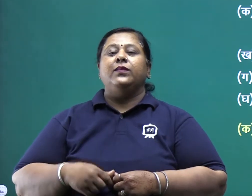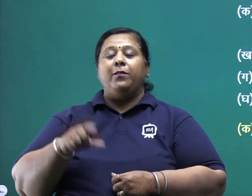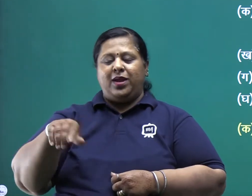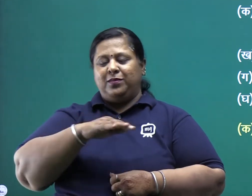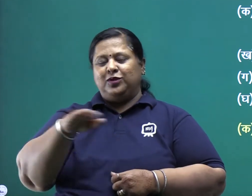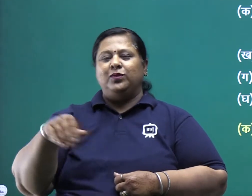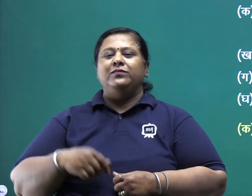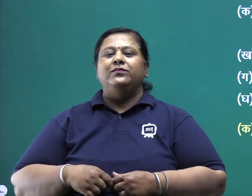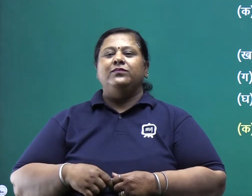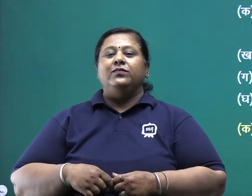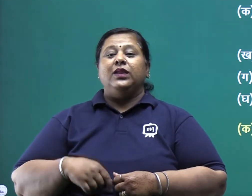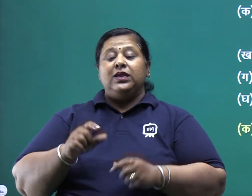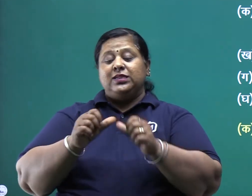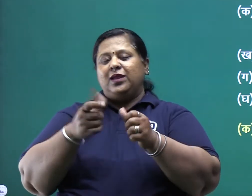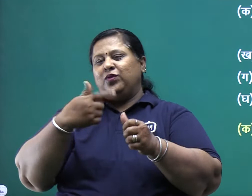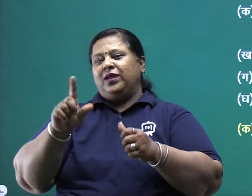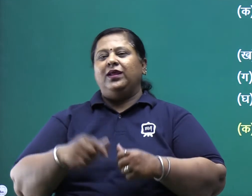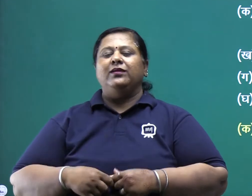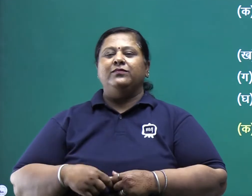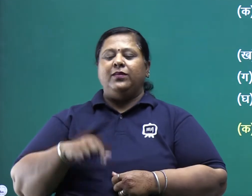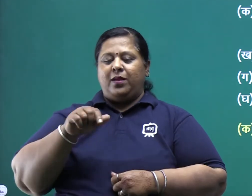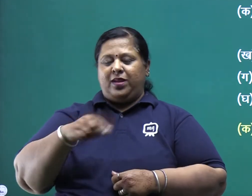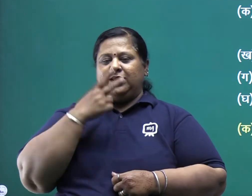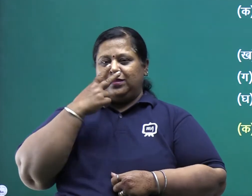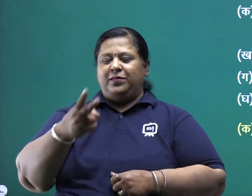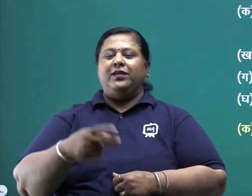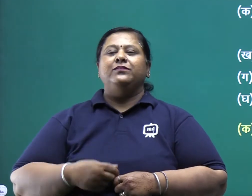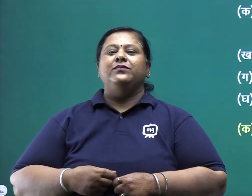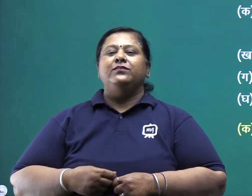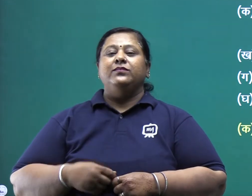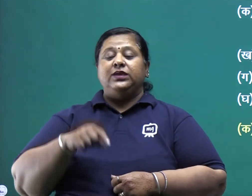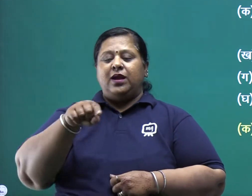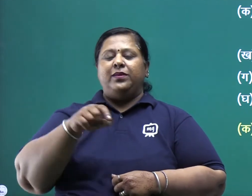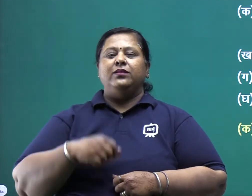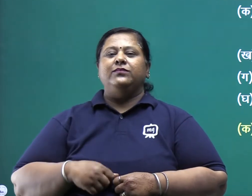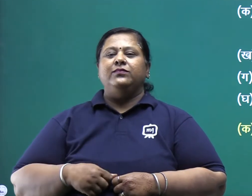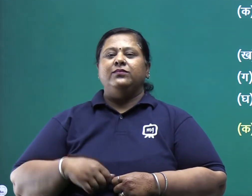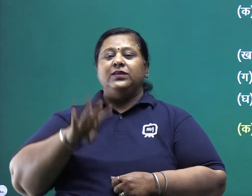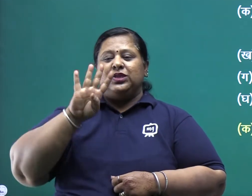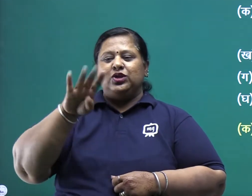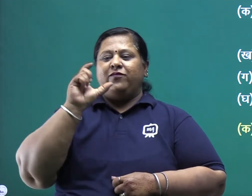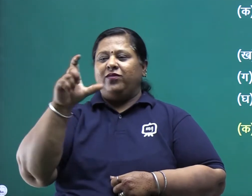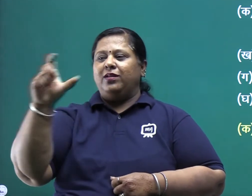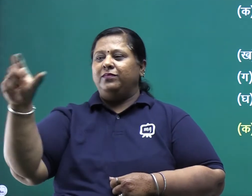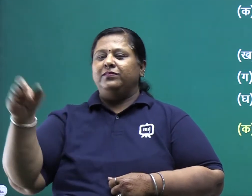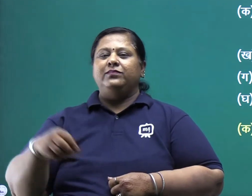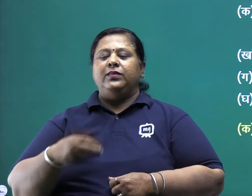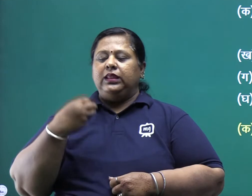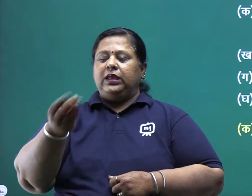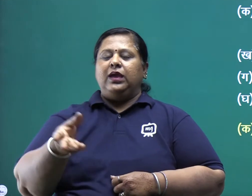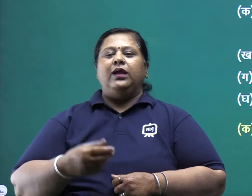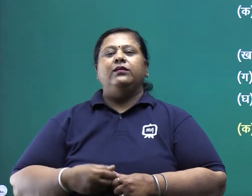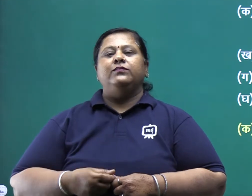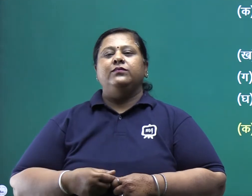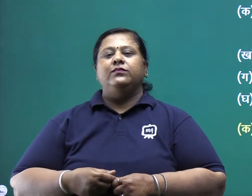प्यारे बच्चों, सही उत्तर के लिए हमारे सामने यहाँ पर 4 विकल्प दिए गए